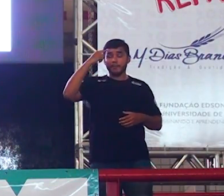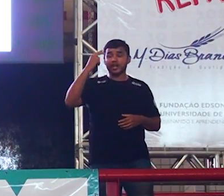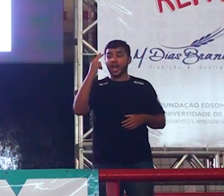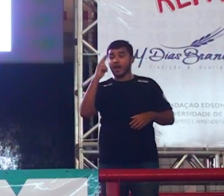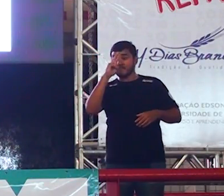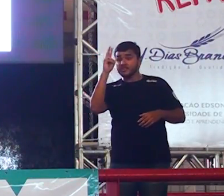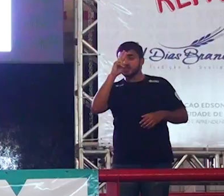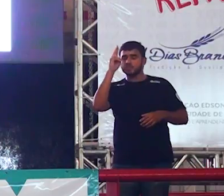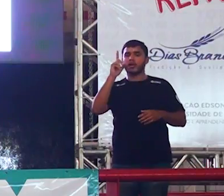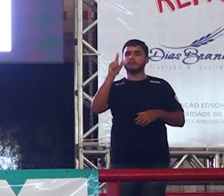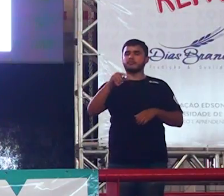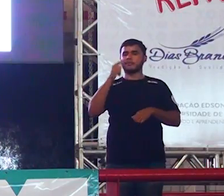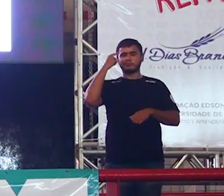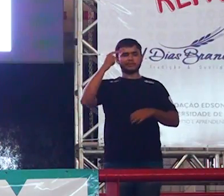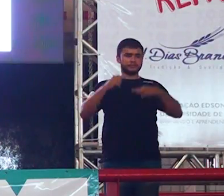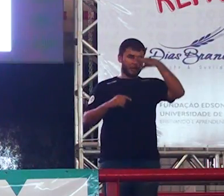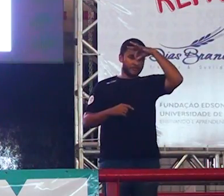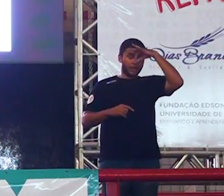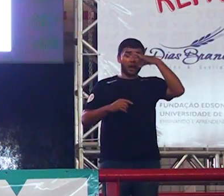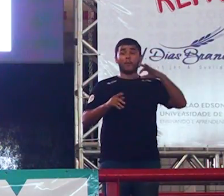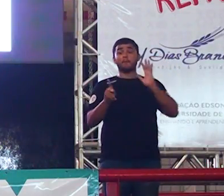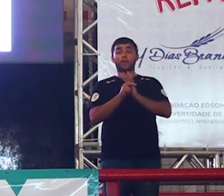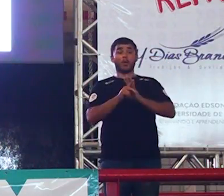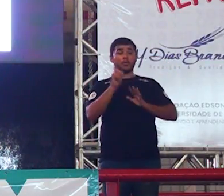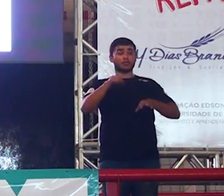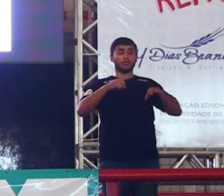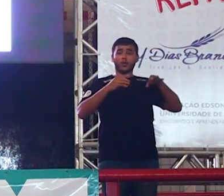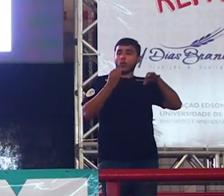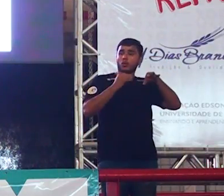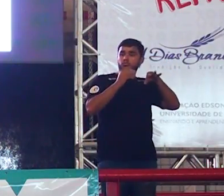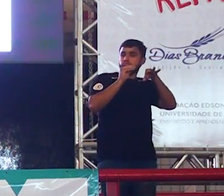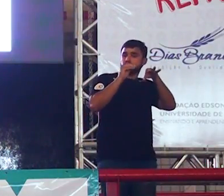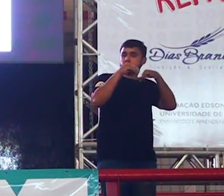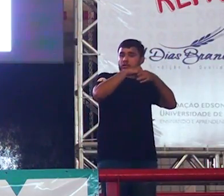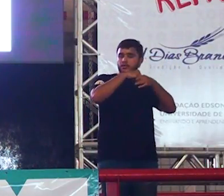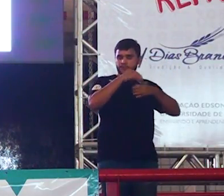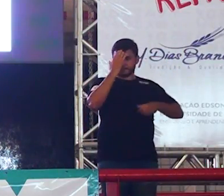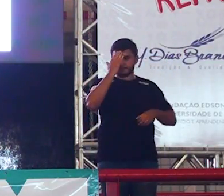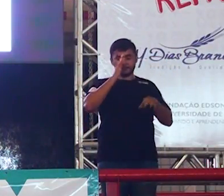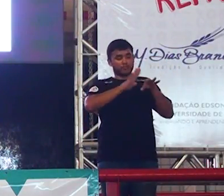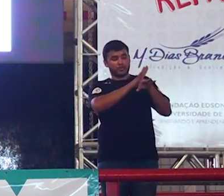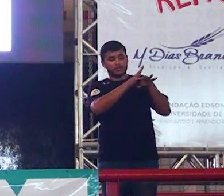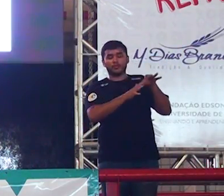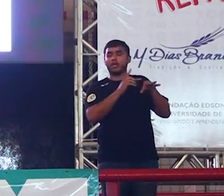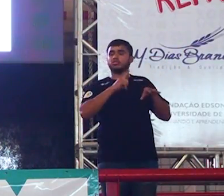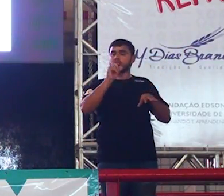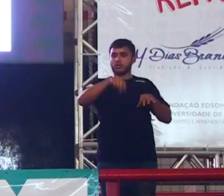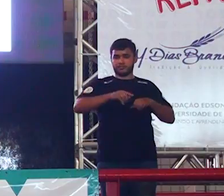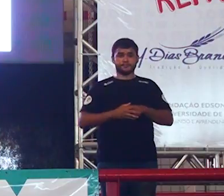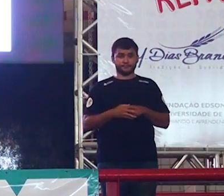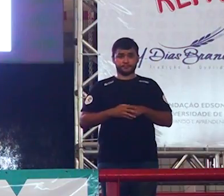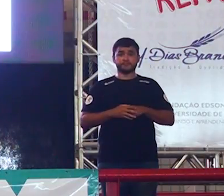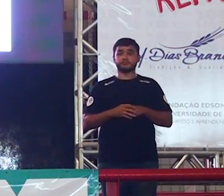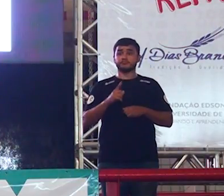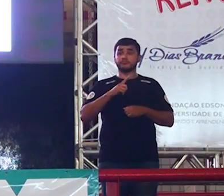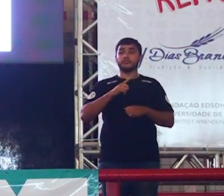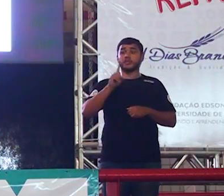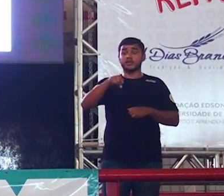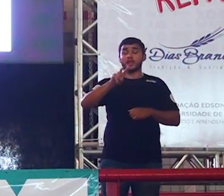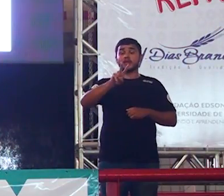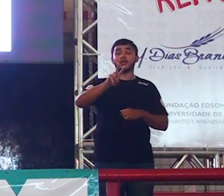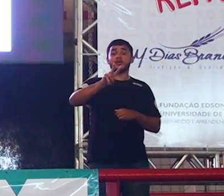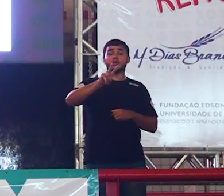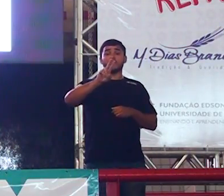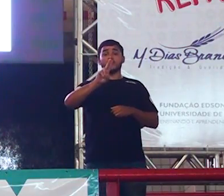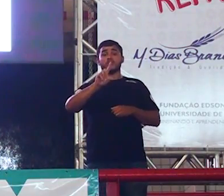virgindade, ok? E a genitália externa, formada por quem? Formada pela